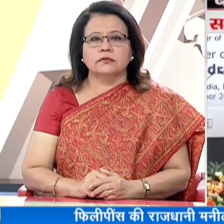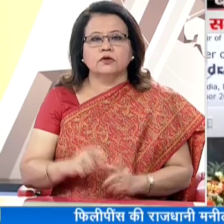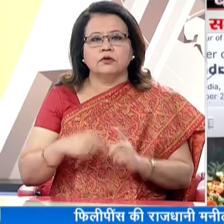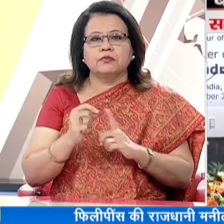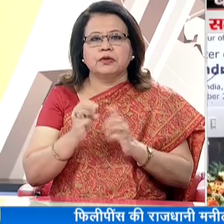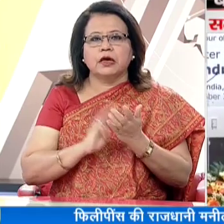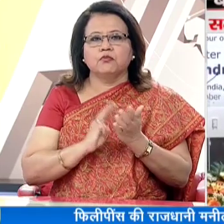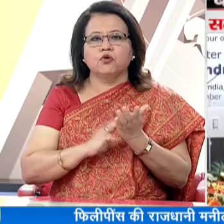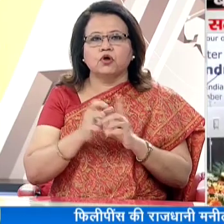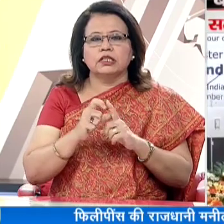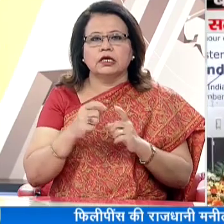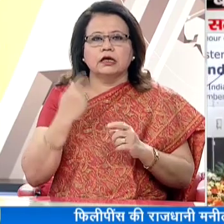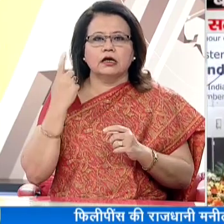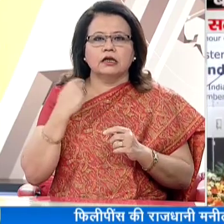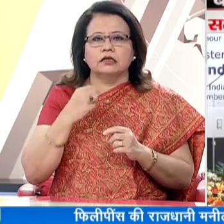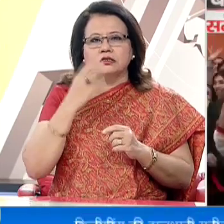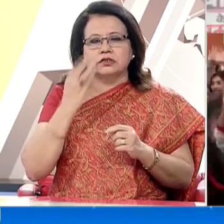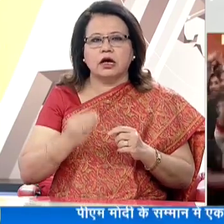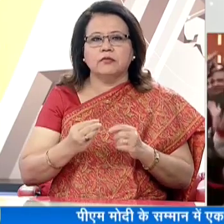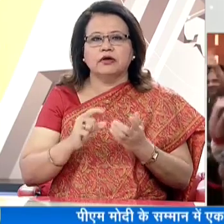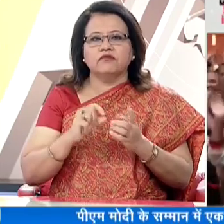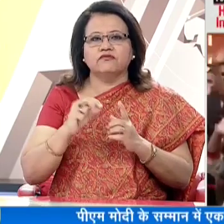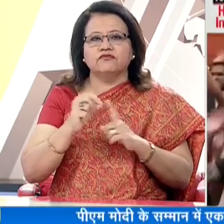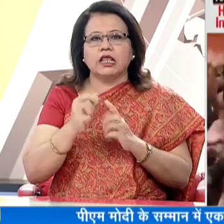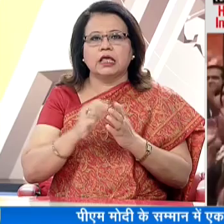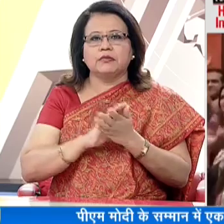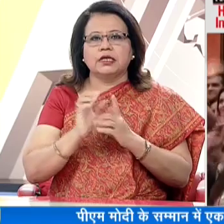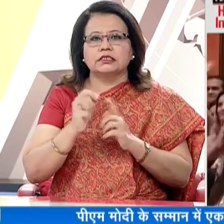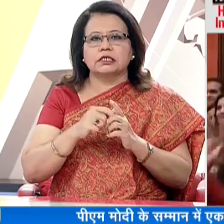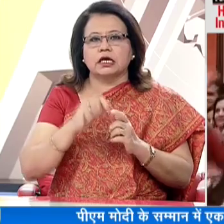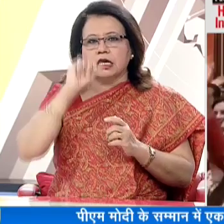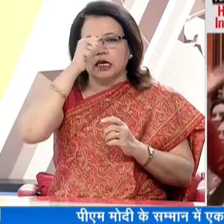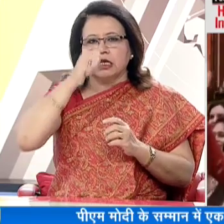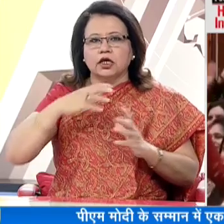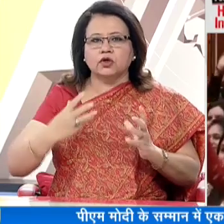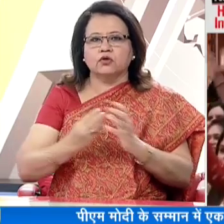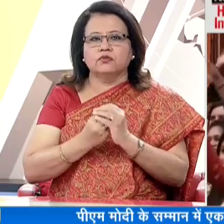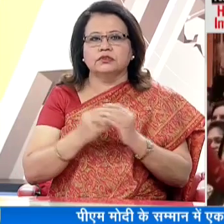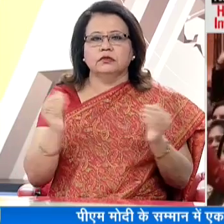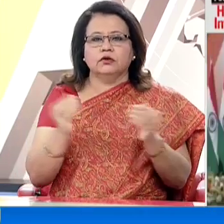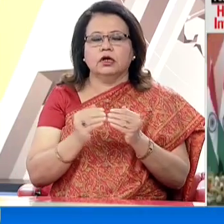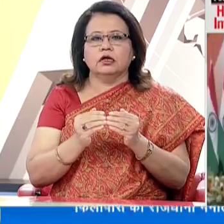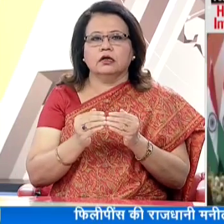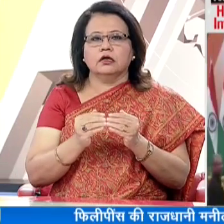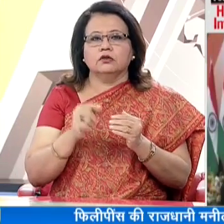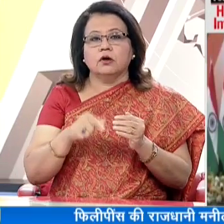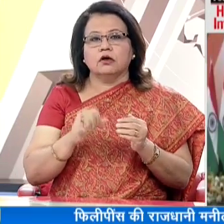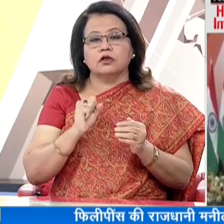उधर पीएम मोदी ने सोमवार शाम फिलीपींस में भारतीय समुदाय के लोगों से मुलाकात की तो वहां उनका